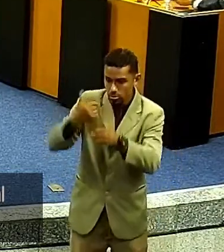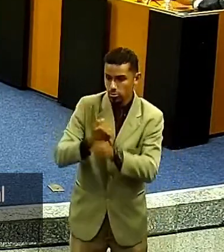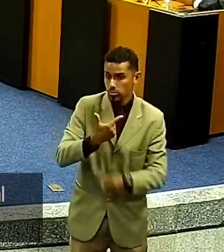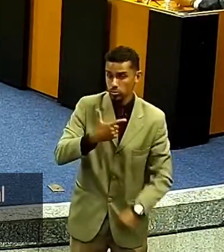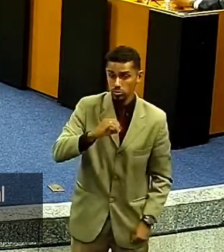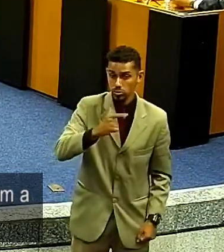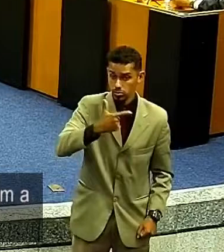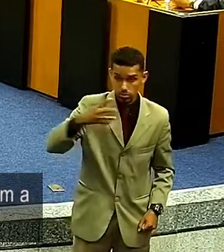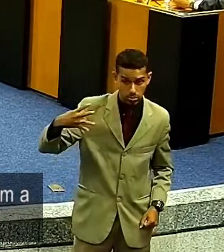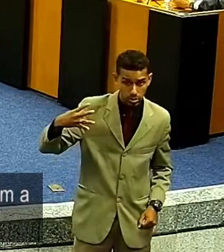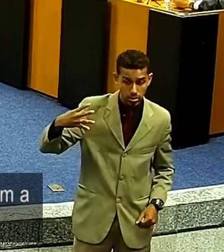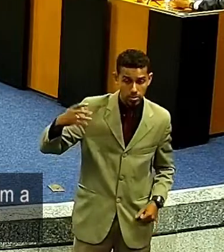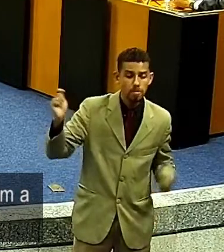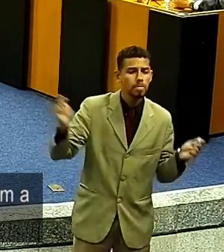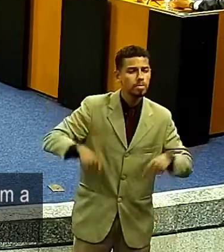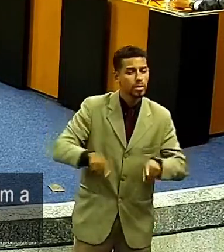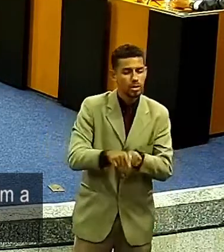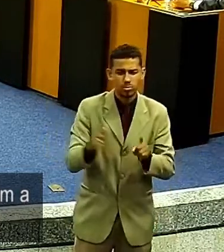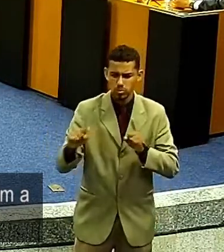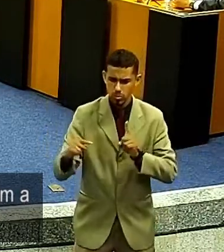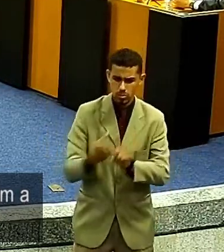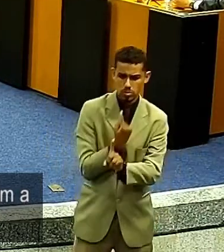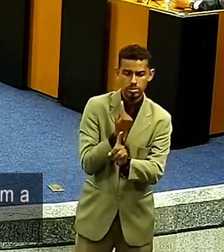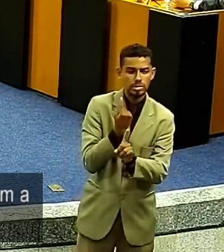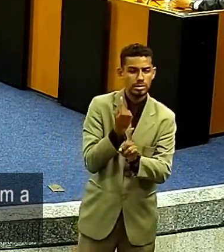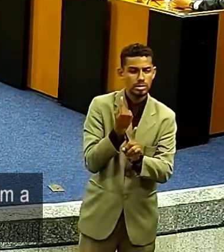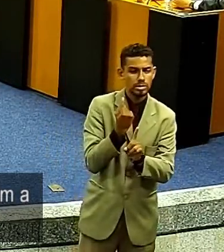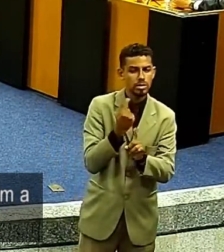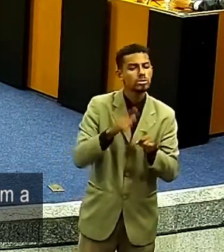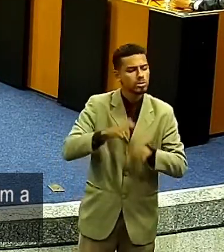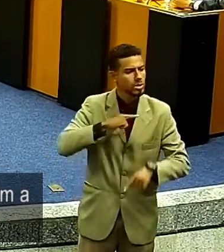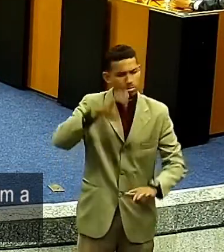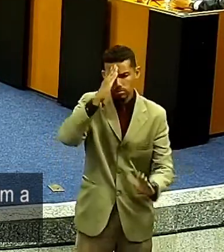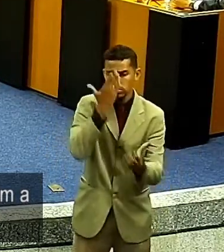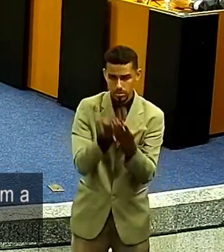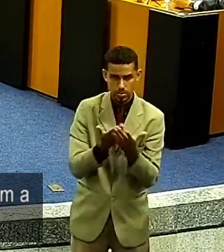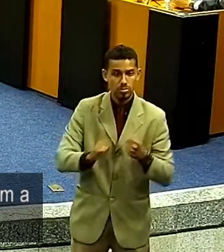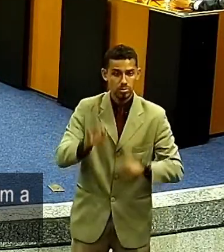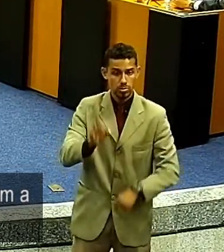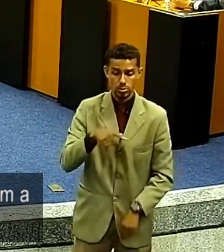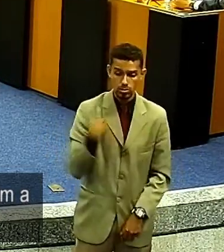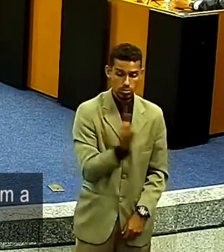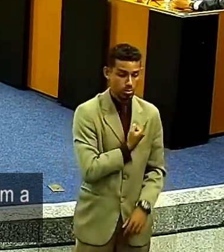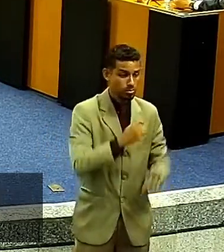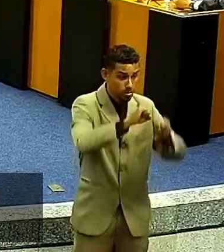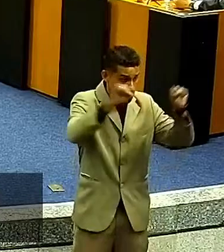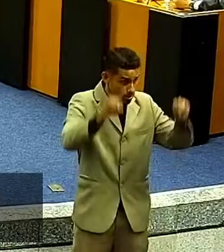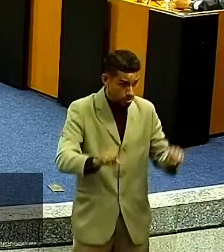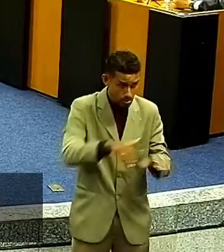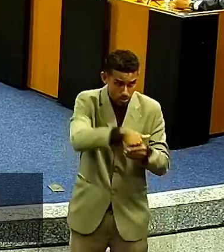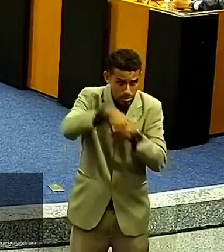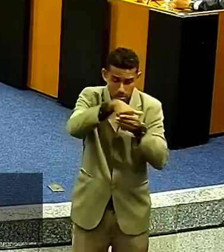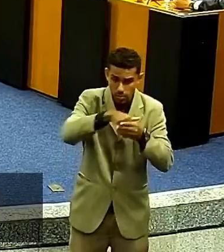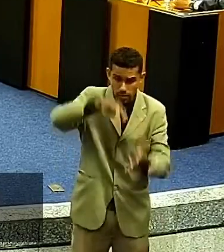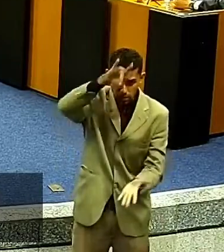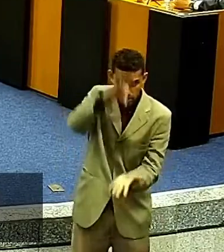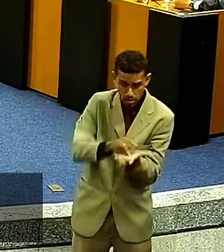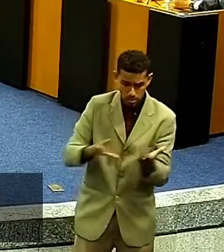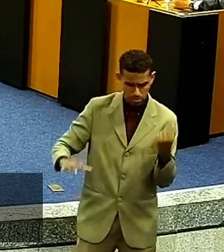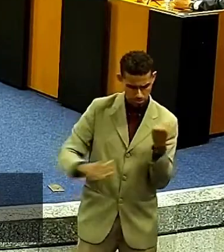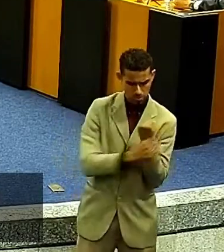2024 e apesar do desafio temos a confiança de que o nosso sistema eleitoral é transparente